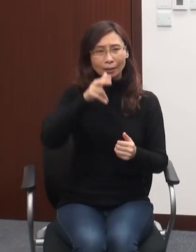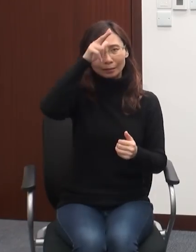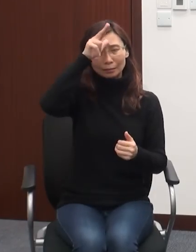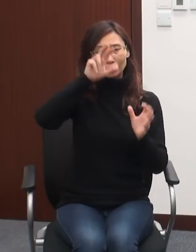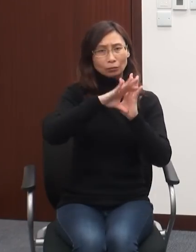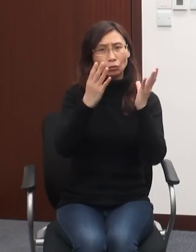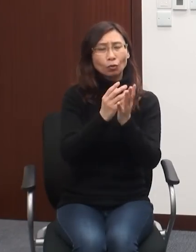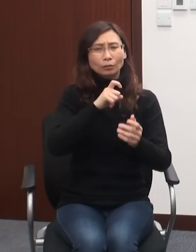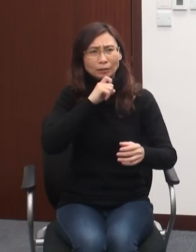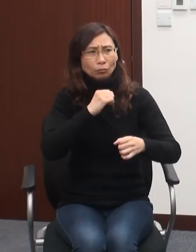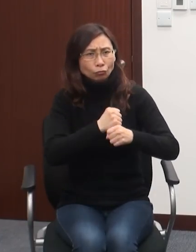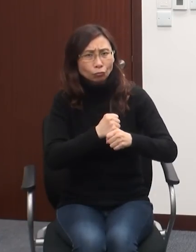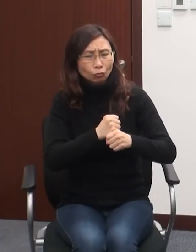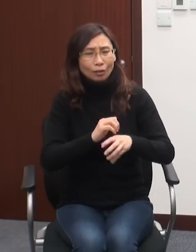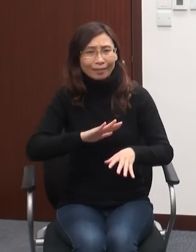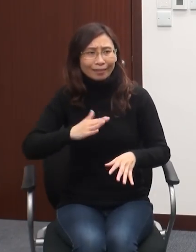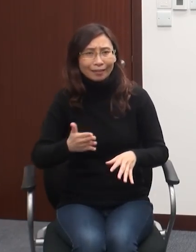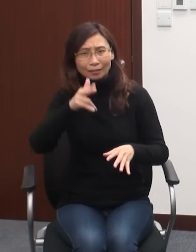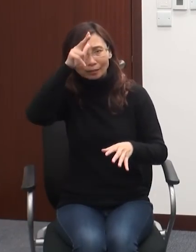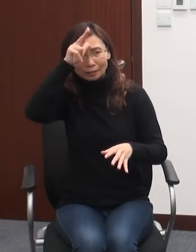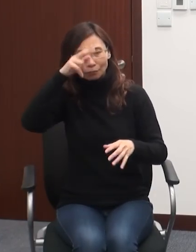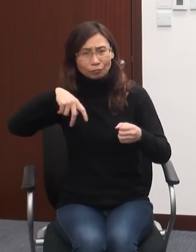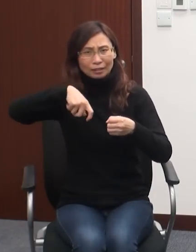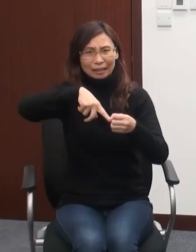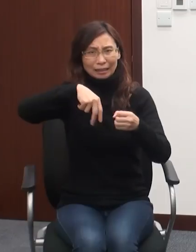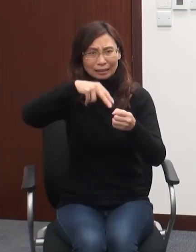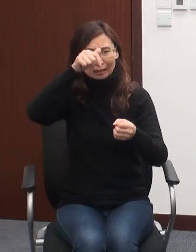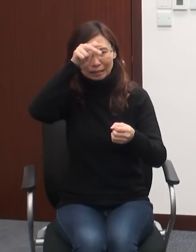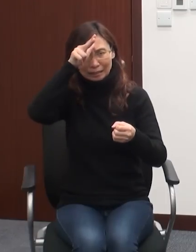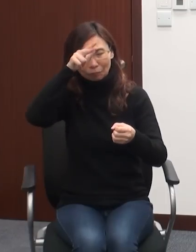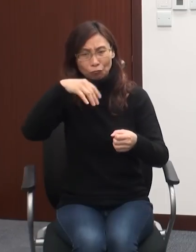但係原來根本你見到依個政府踢踢，唔單止唔喐，仲要係攬